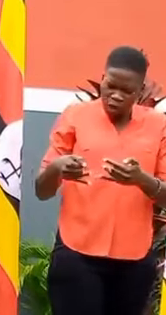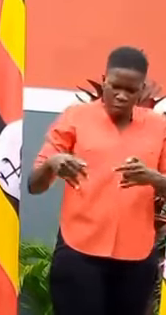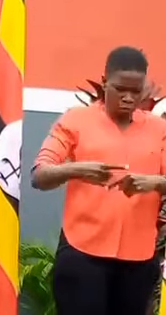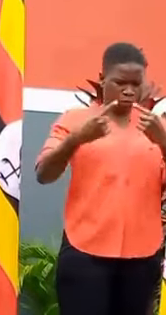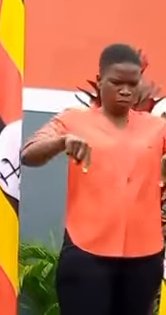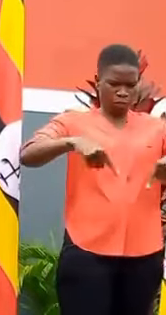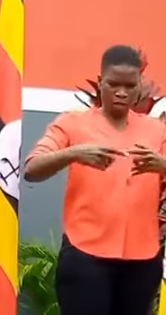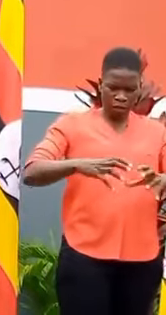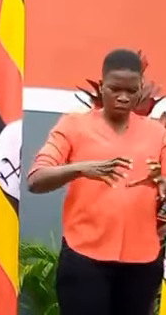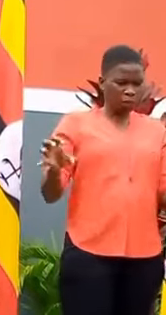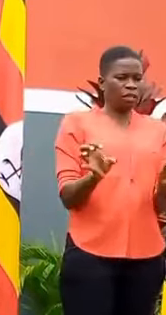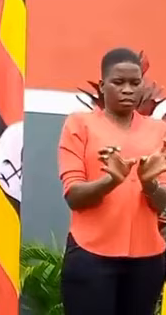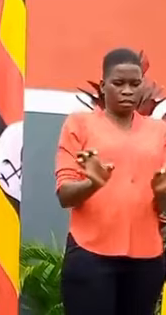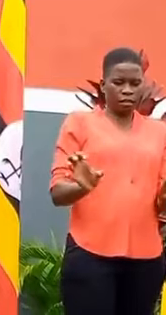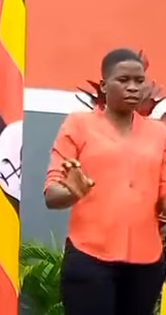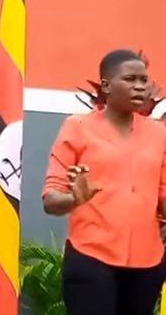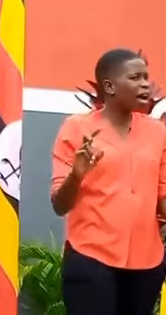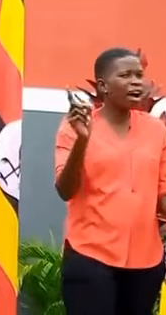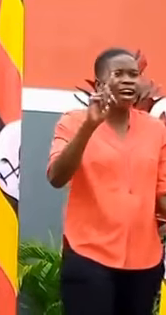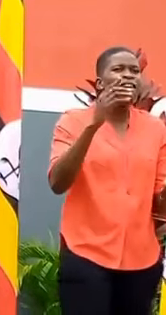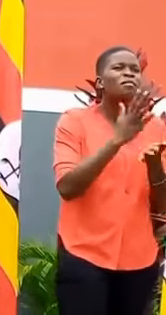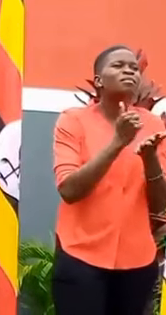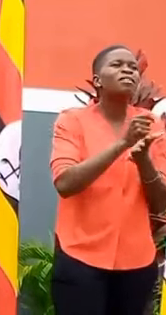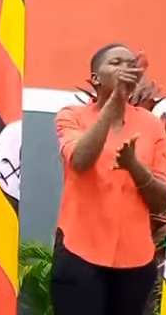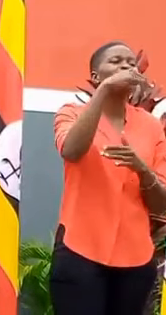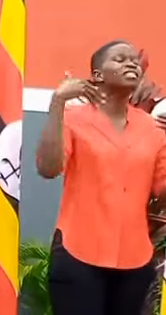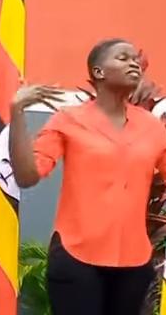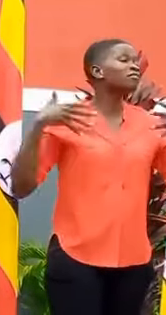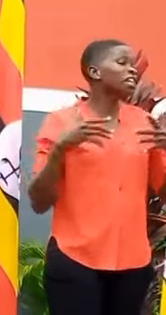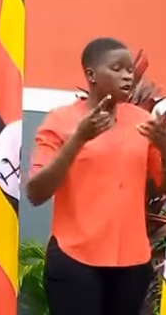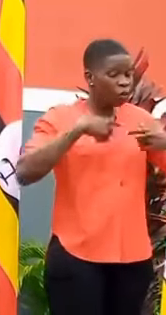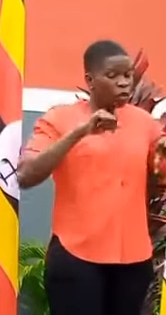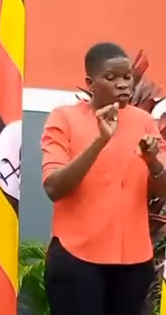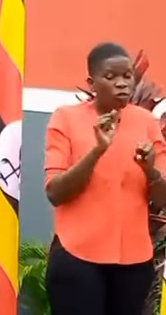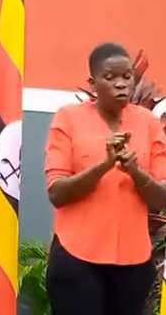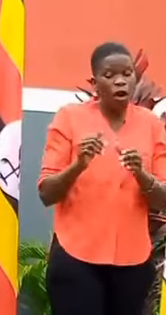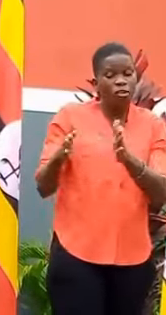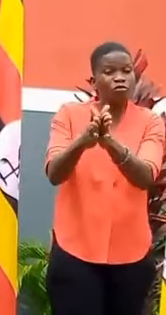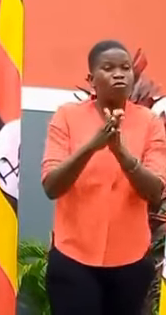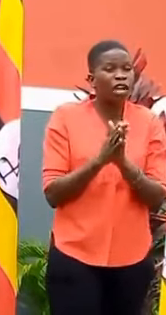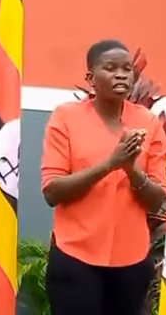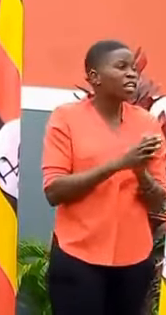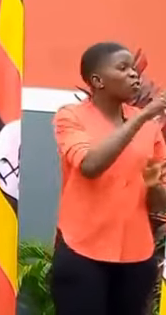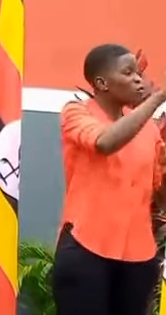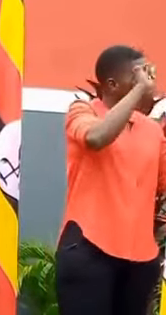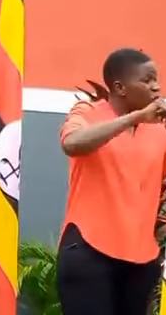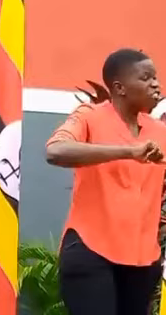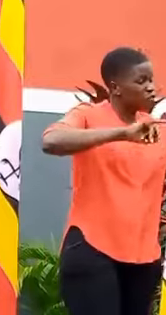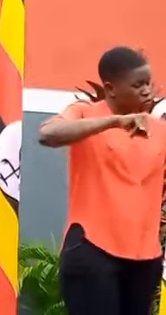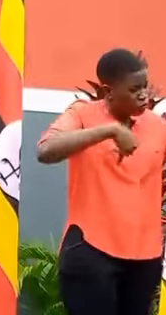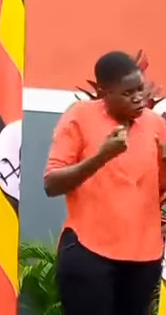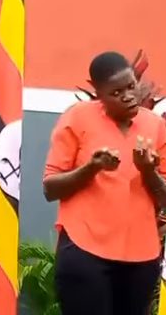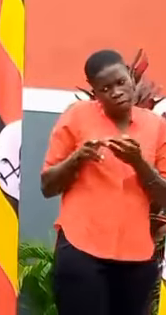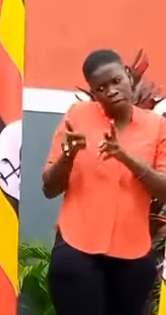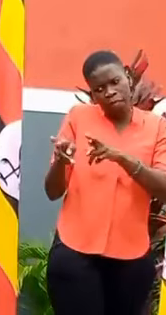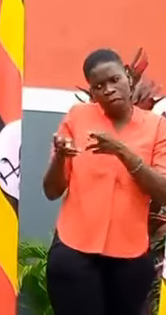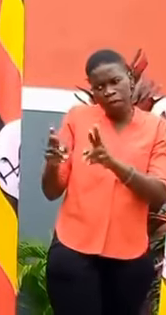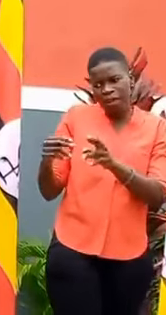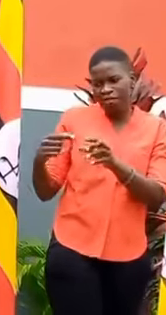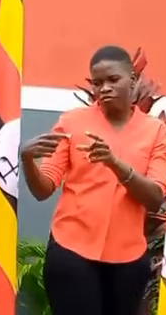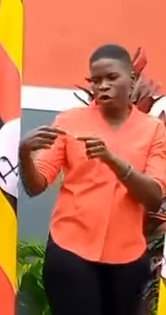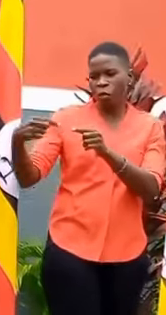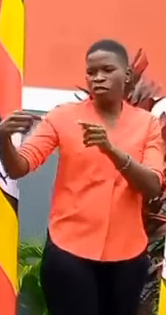kubanga atenya okulaba nga tukolera wamu njagala obbasaba mufube okukwana ab'ebibiina eby'enjawulo okwana obakolako